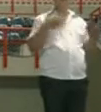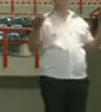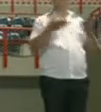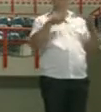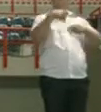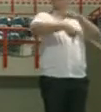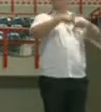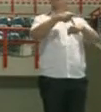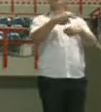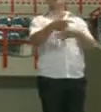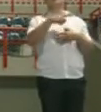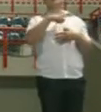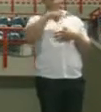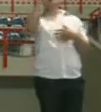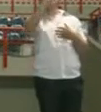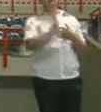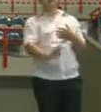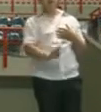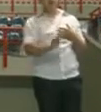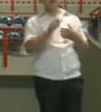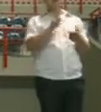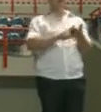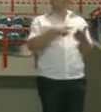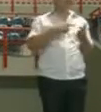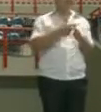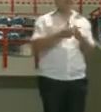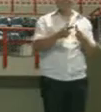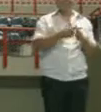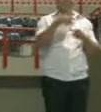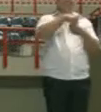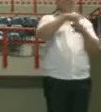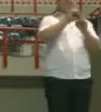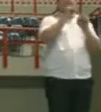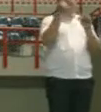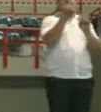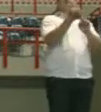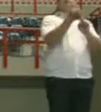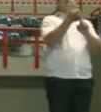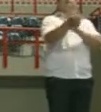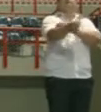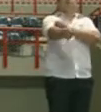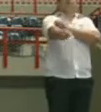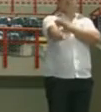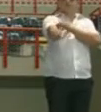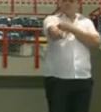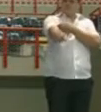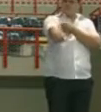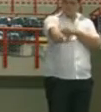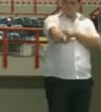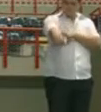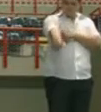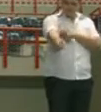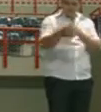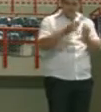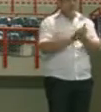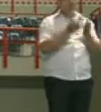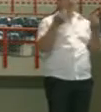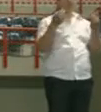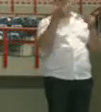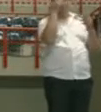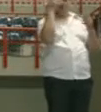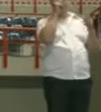como um todo, ainda tem muitas mazelas sociais. É muita gente